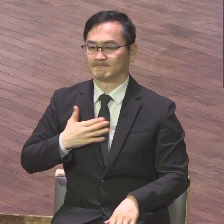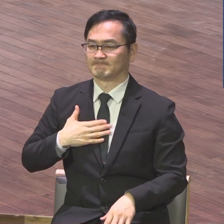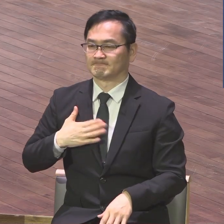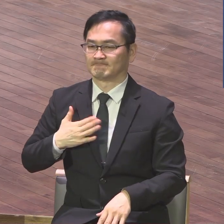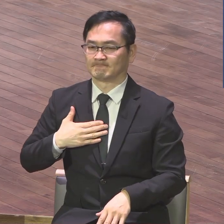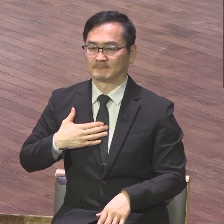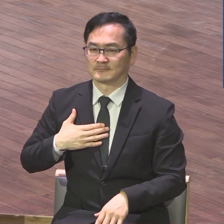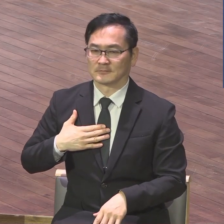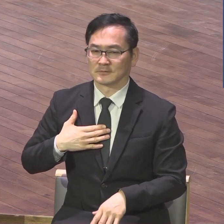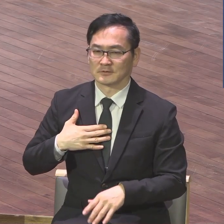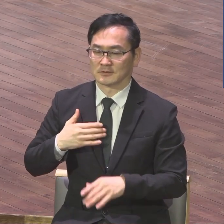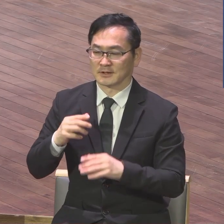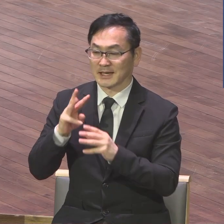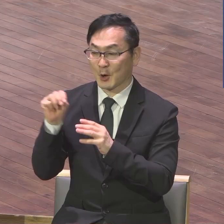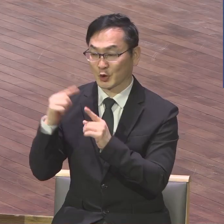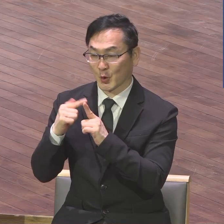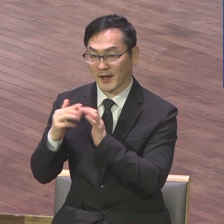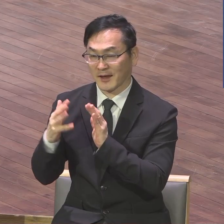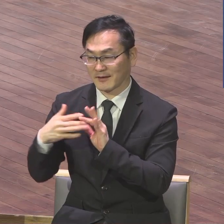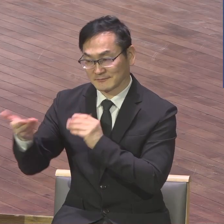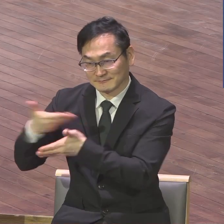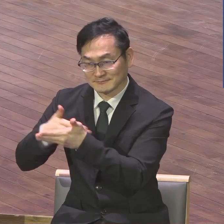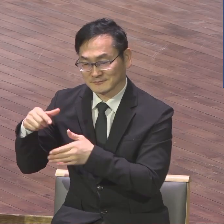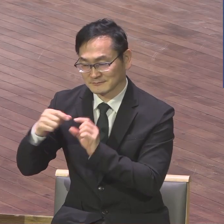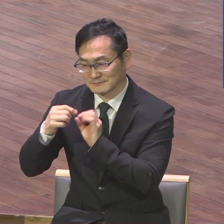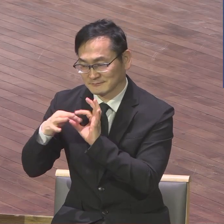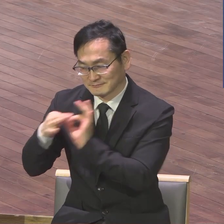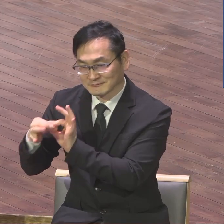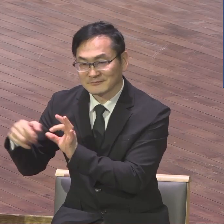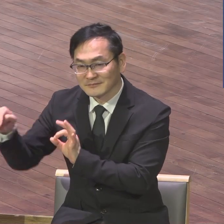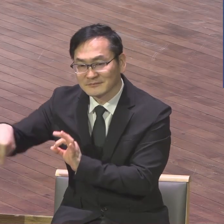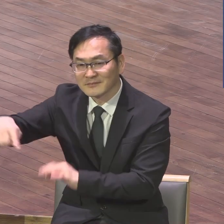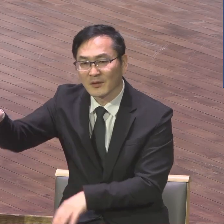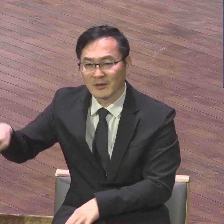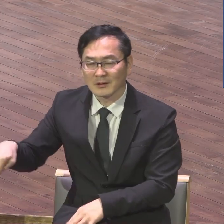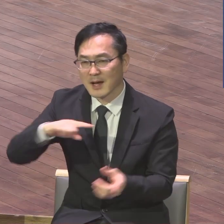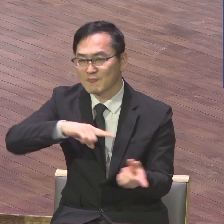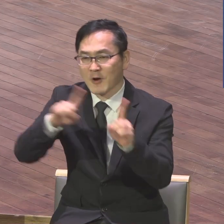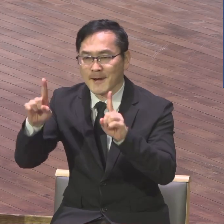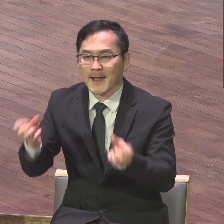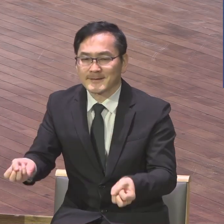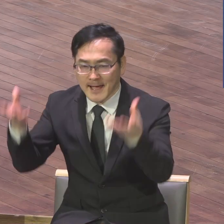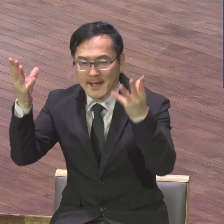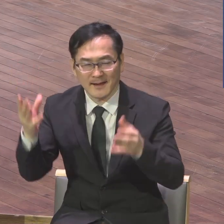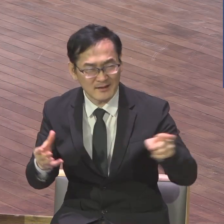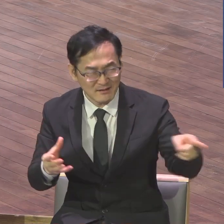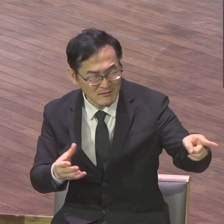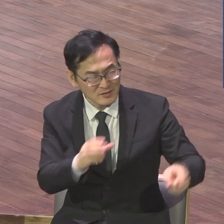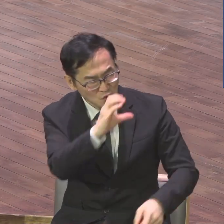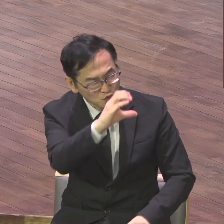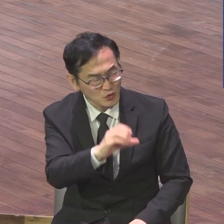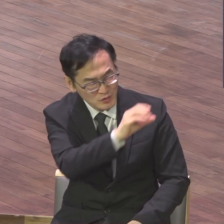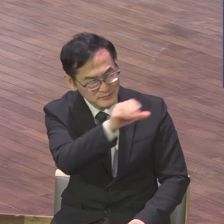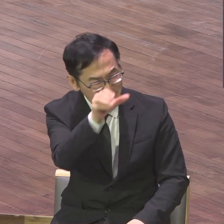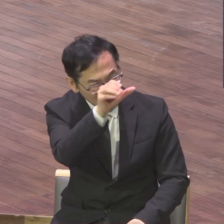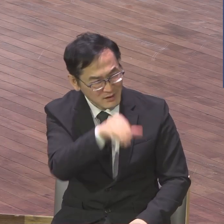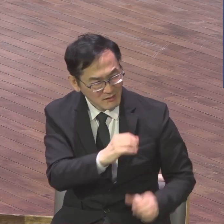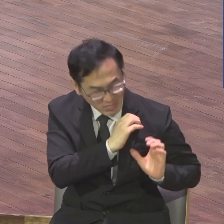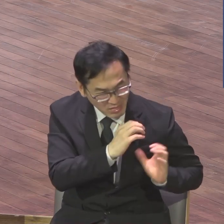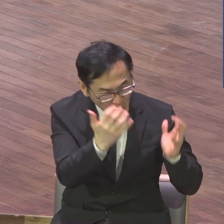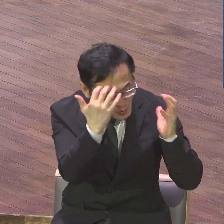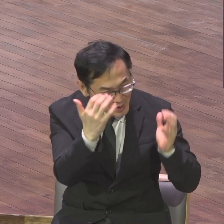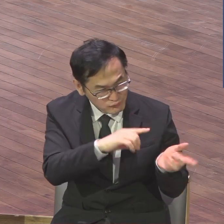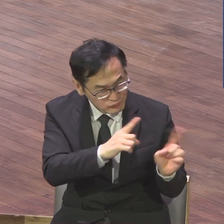왔어요. 그렇습니다. 십자가가 중요한 것은 부활이기 때문입니다. 부활이 없는 십자가는